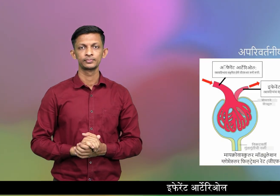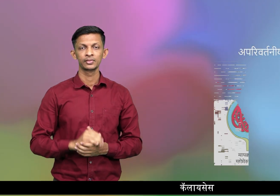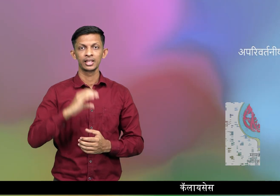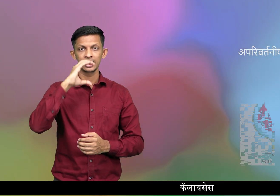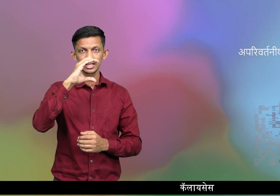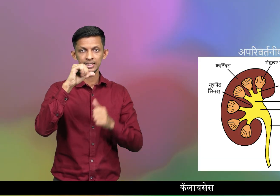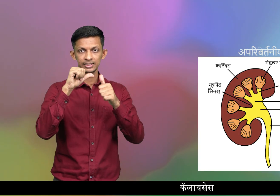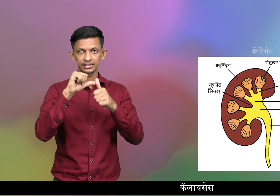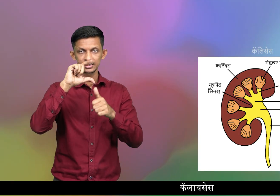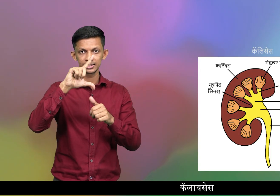कॅलायसिस,